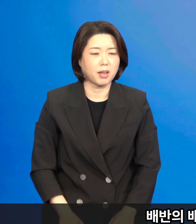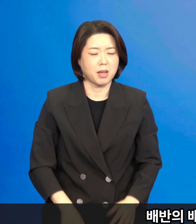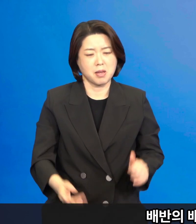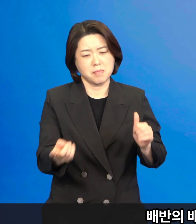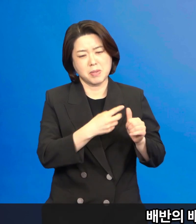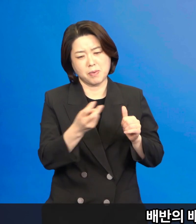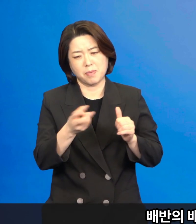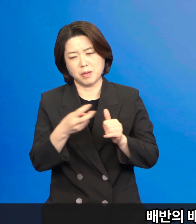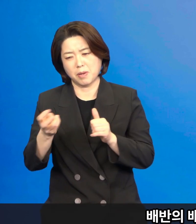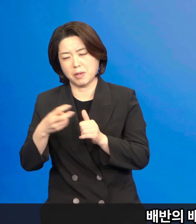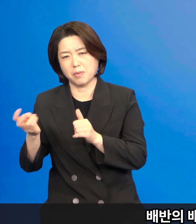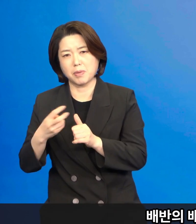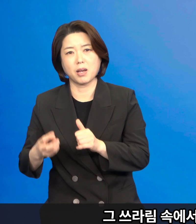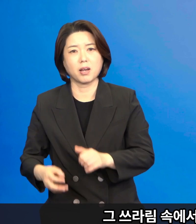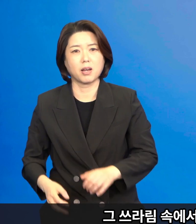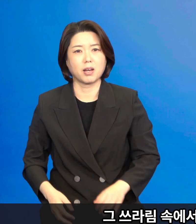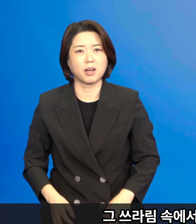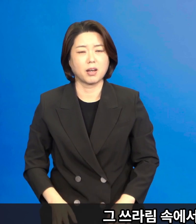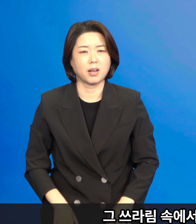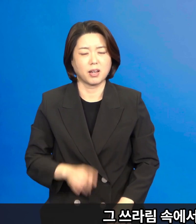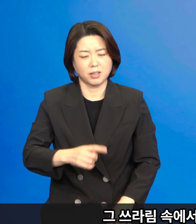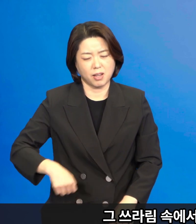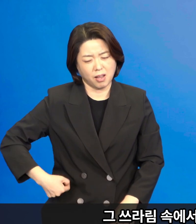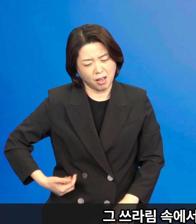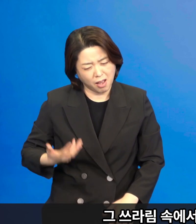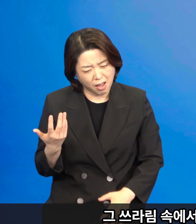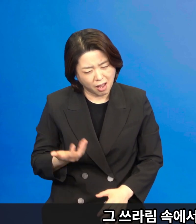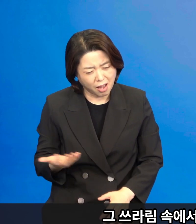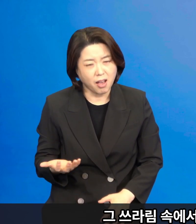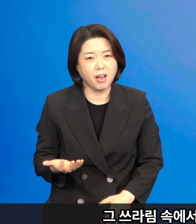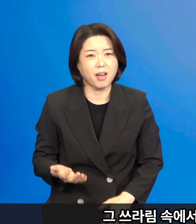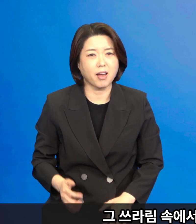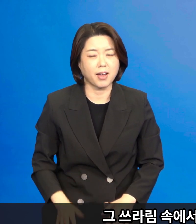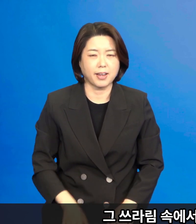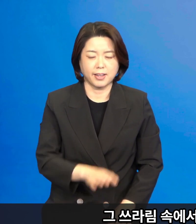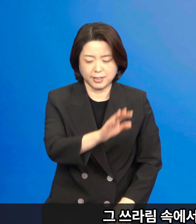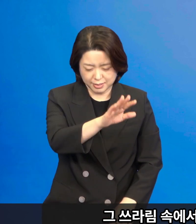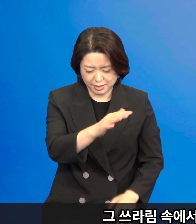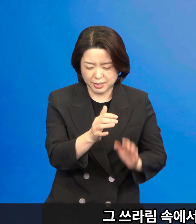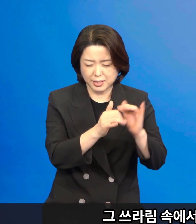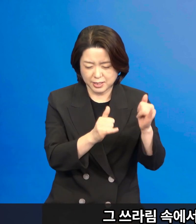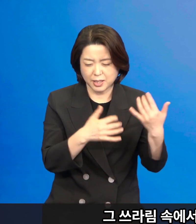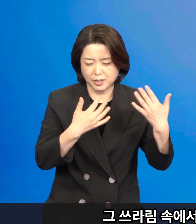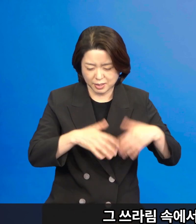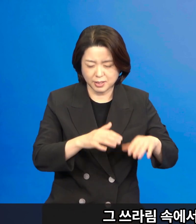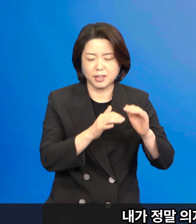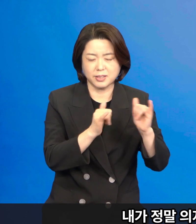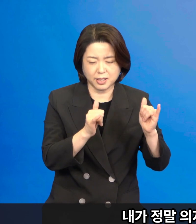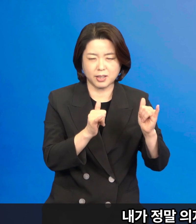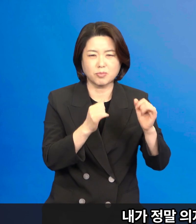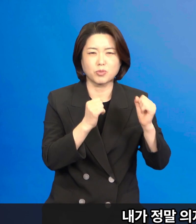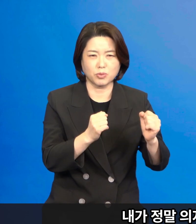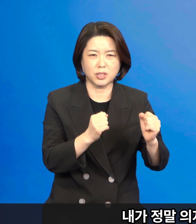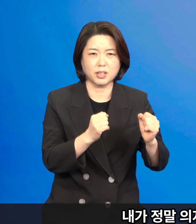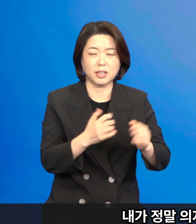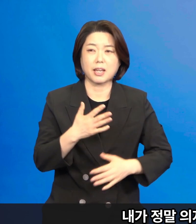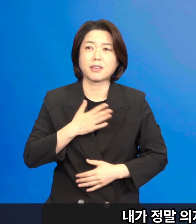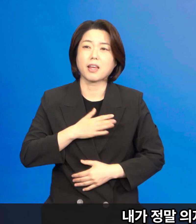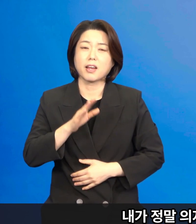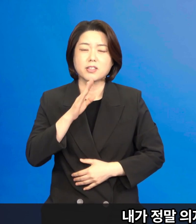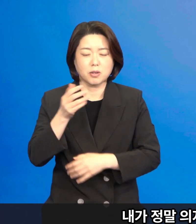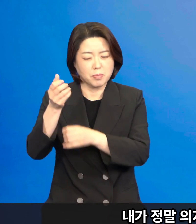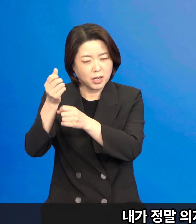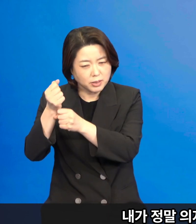배반에 배신을 당하고 그 쓰라림 속에서 그래, 인간은 연약한 존재지, 내가 정말 의지할